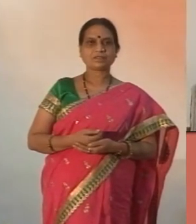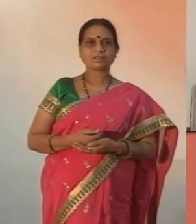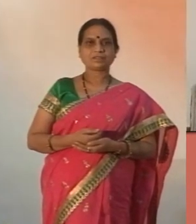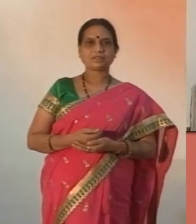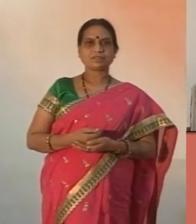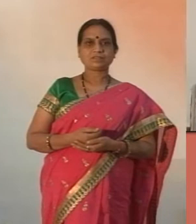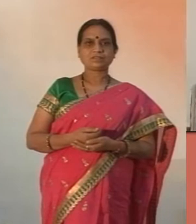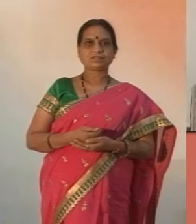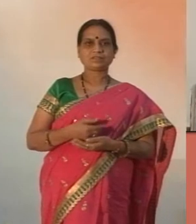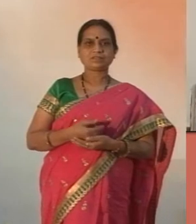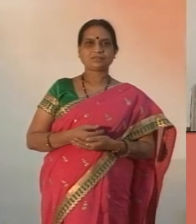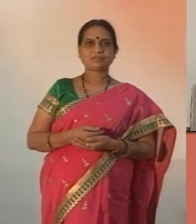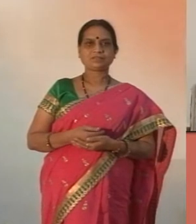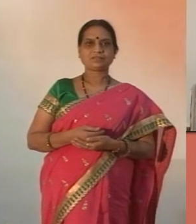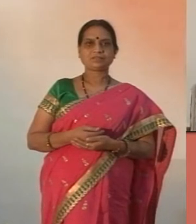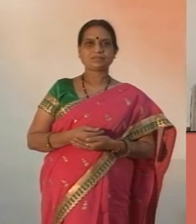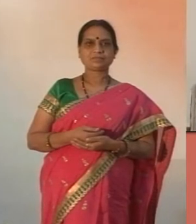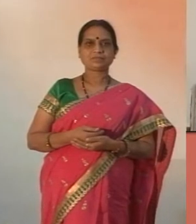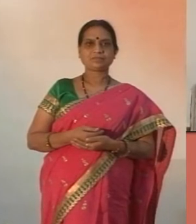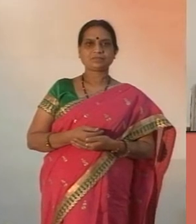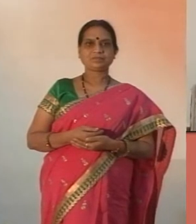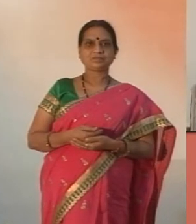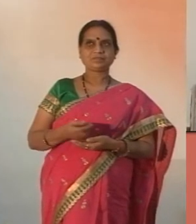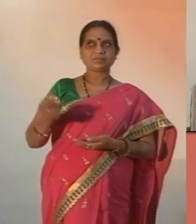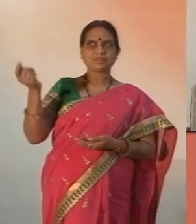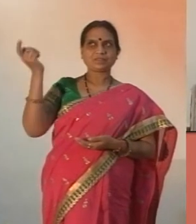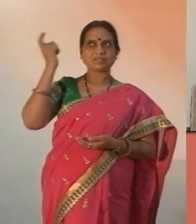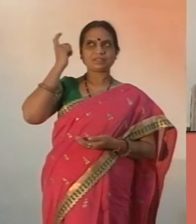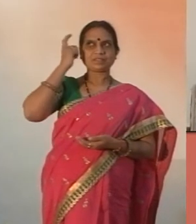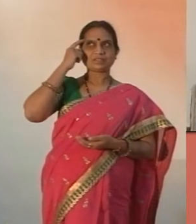योग अर्थात याद करने के लिए